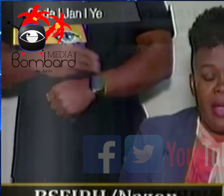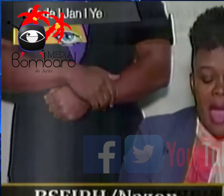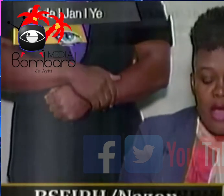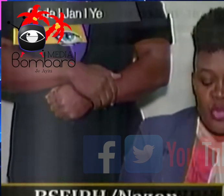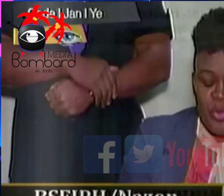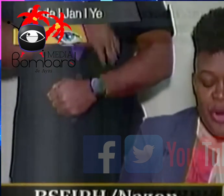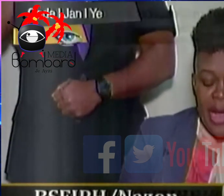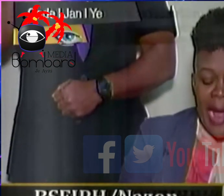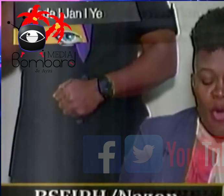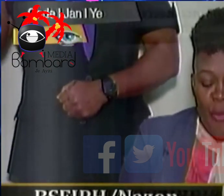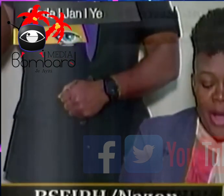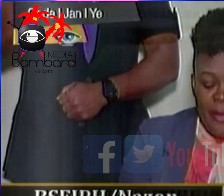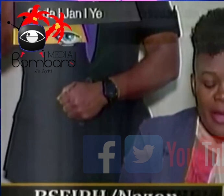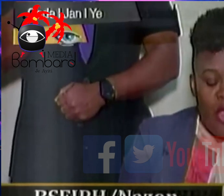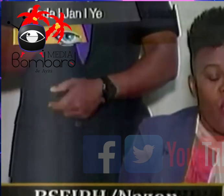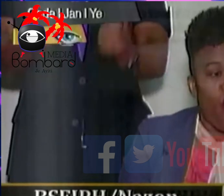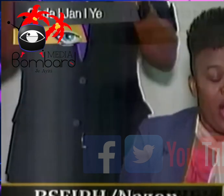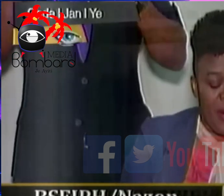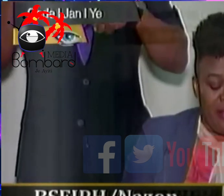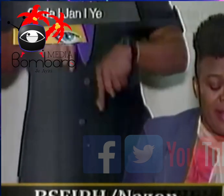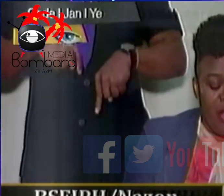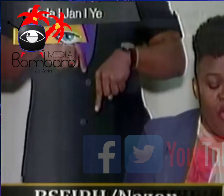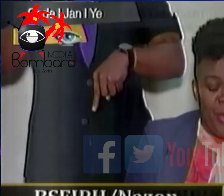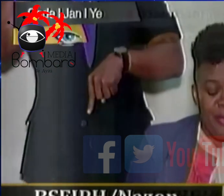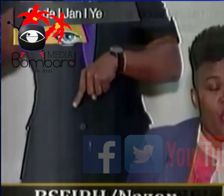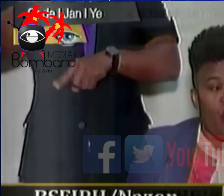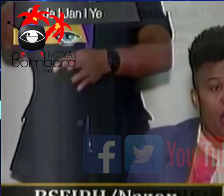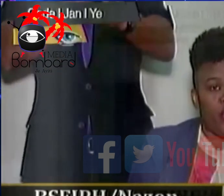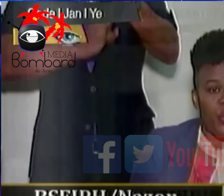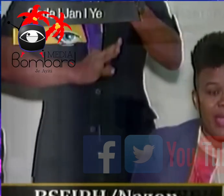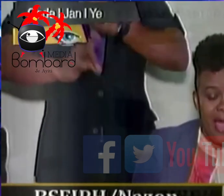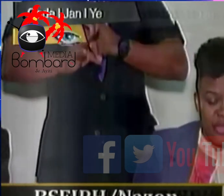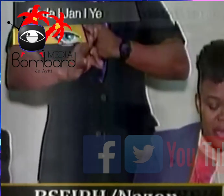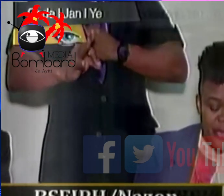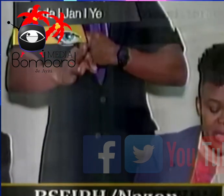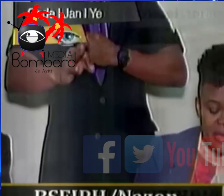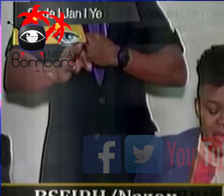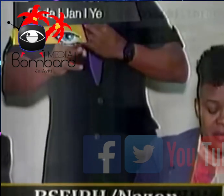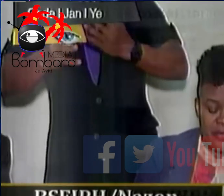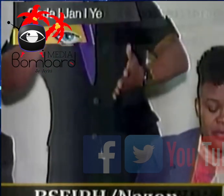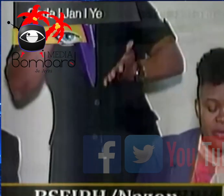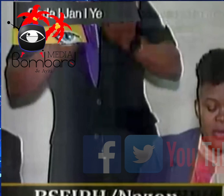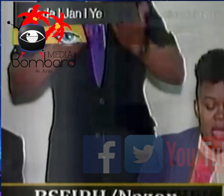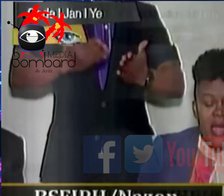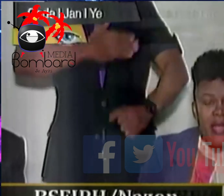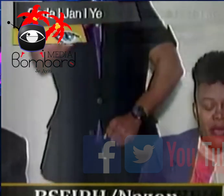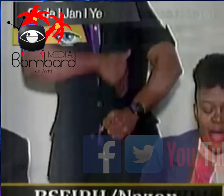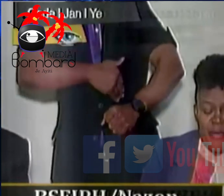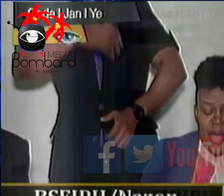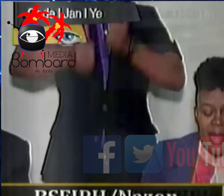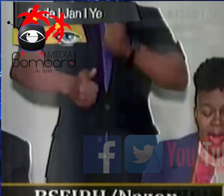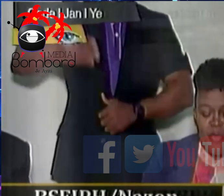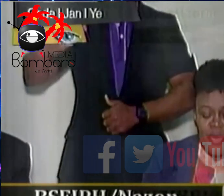souvent en support à un membre ou remplacer un membre d'un corps suite à une déficience.